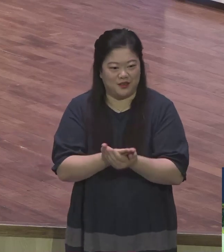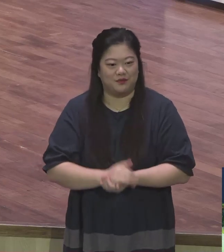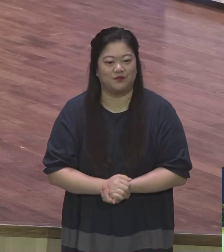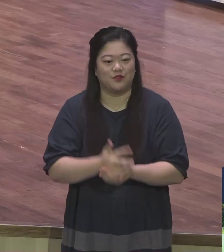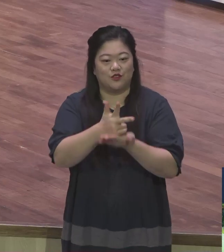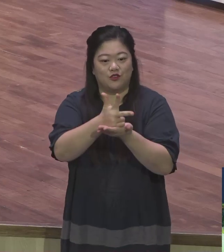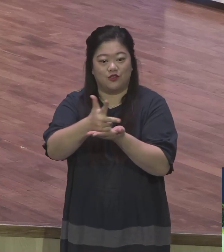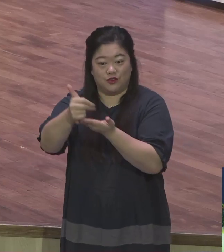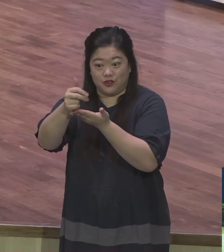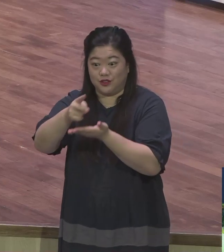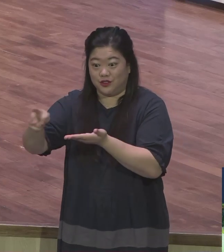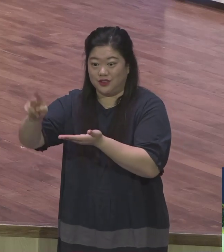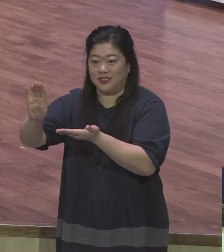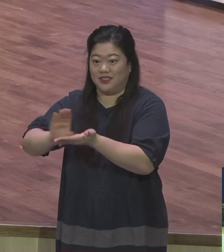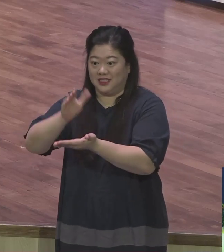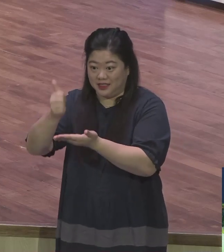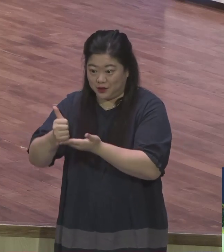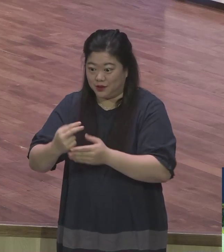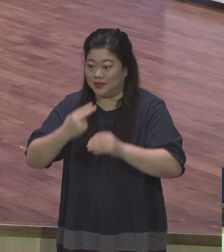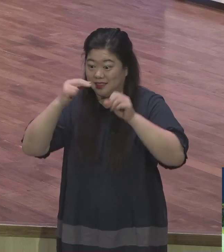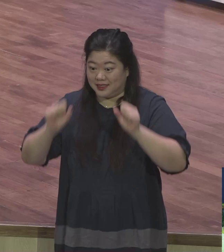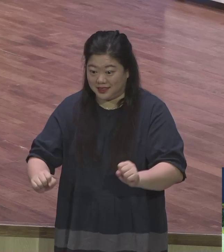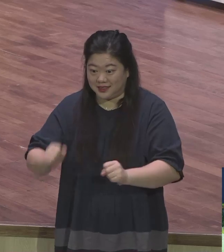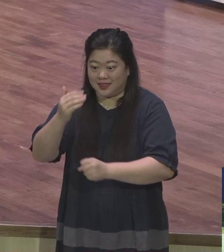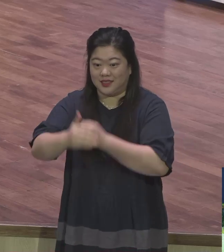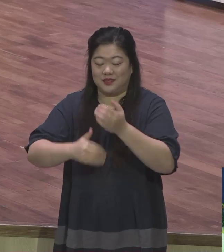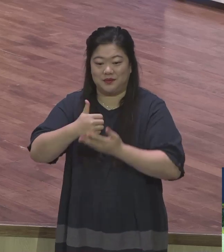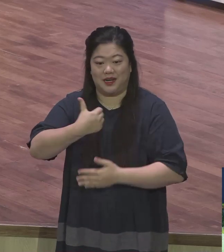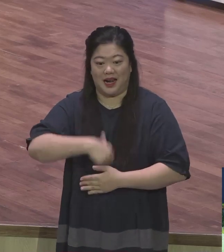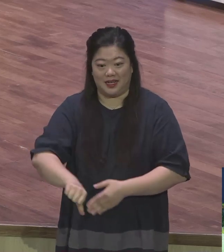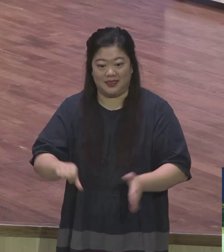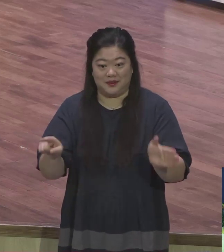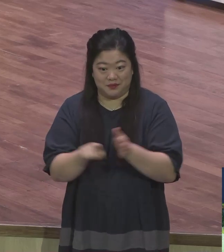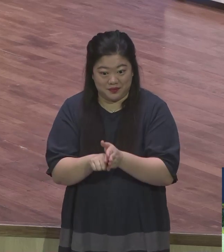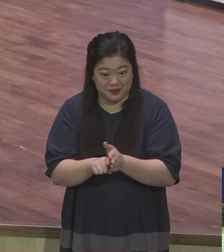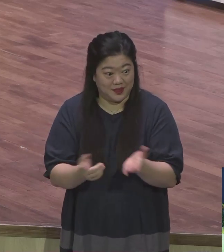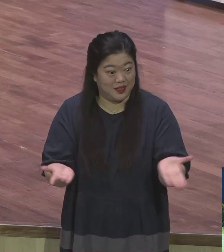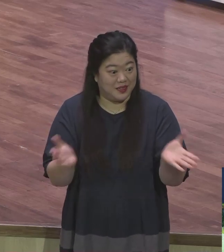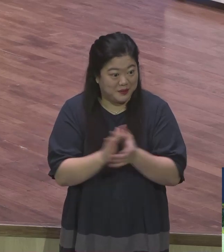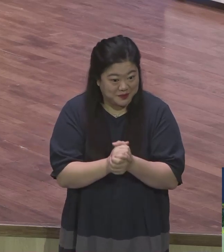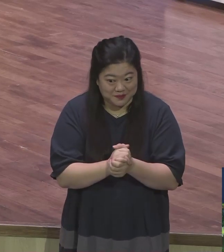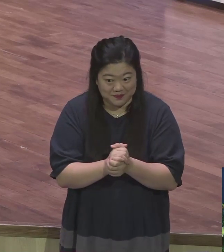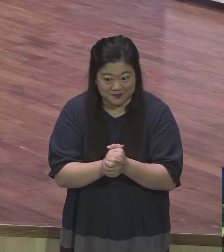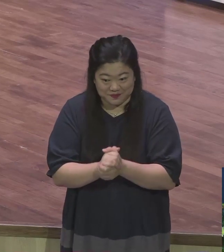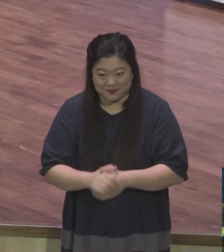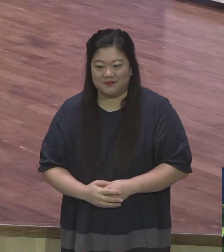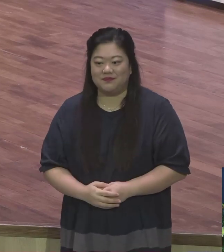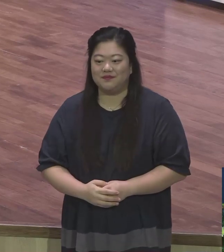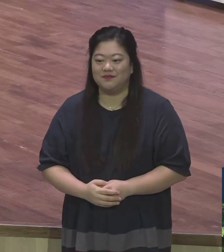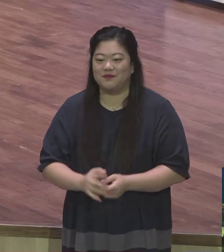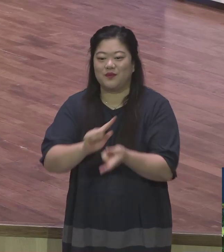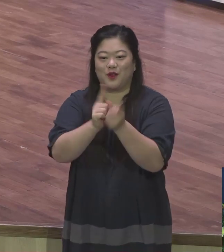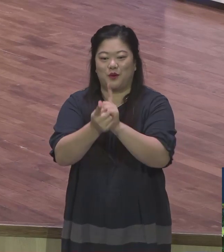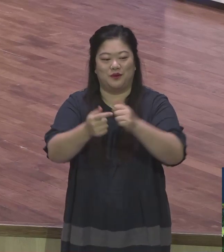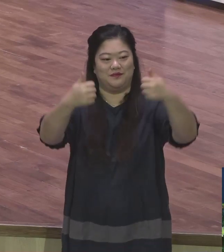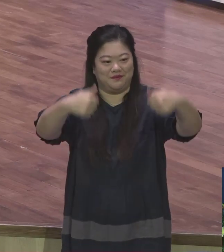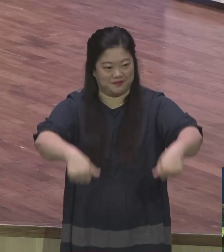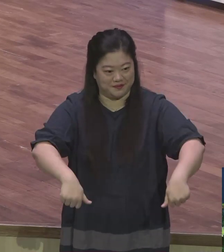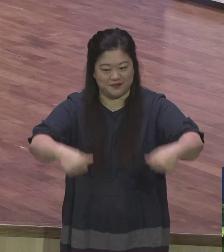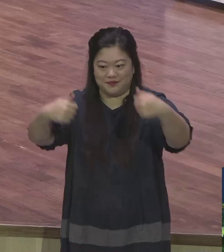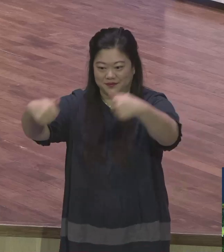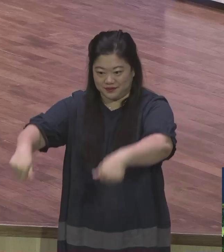그리스도시오 살아계신 하나님의 아들이십니다. 아멘. 우리 해외생들도 같이 서로 인사합시다.